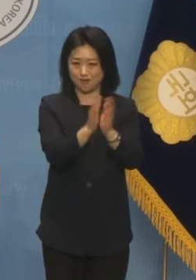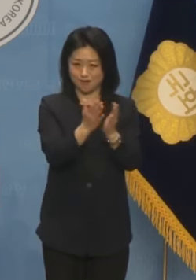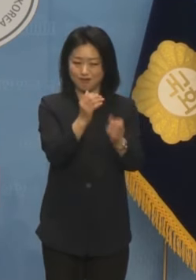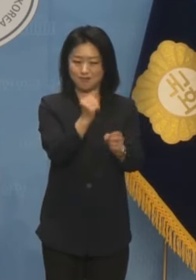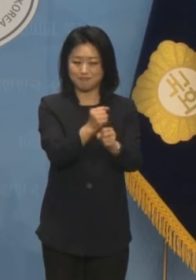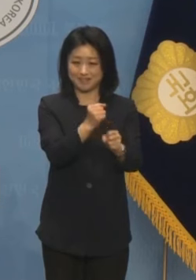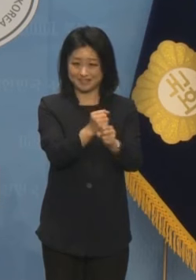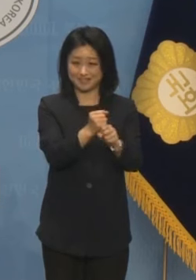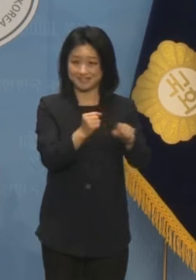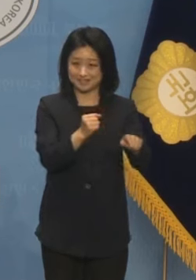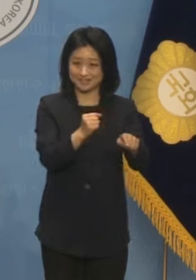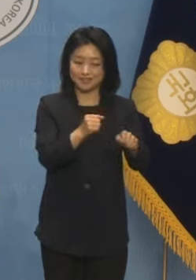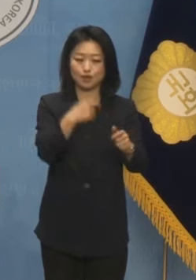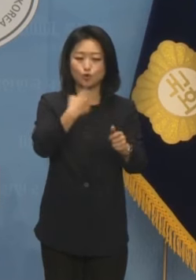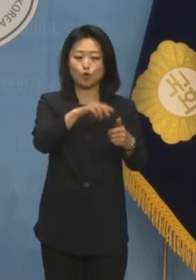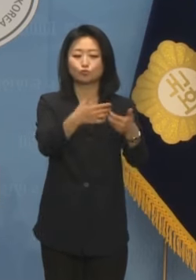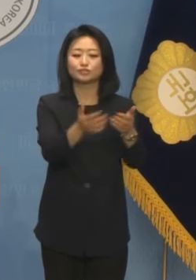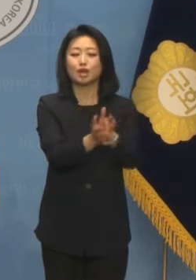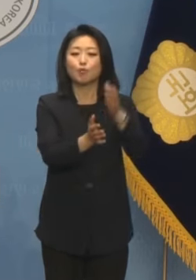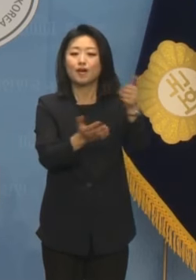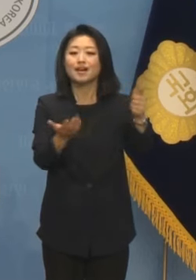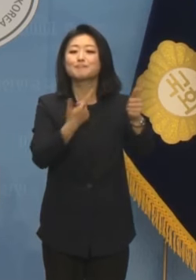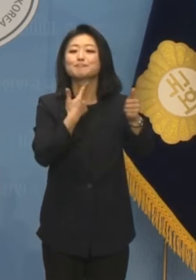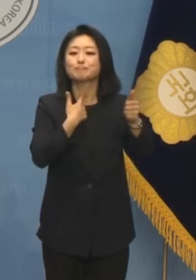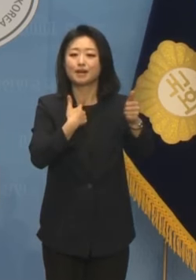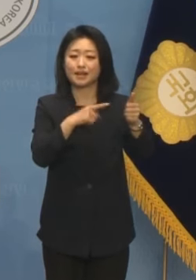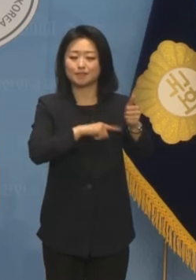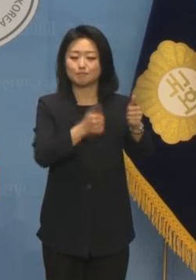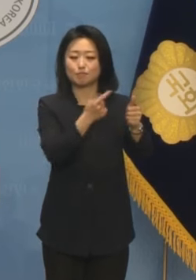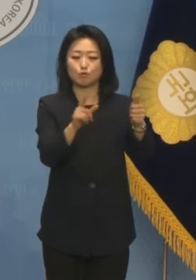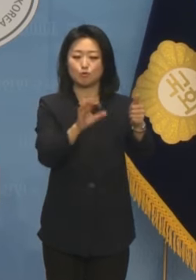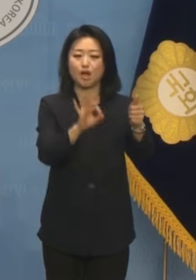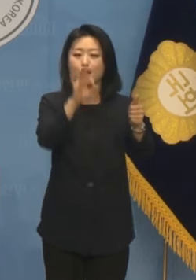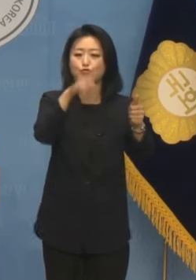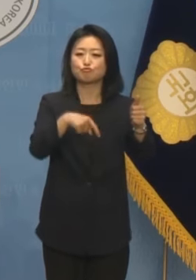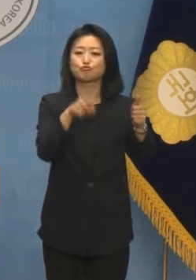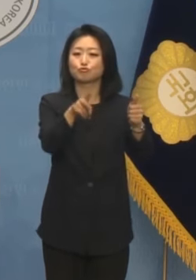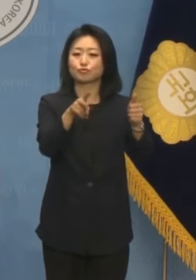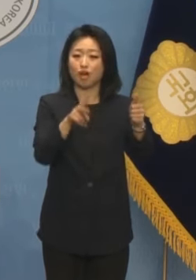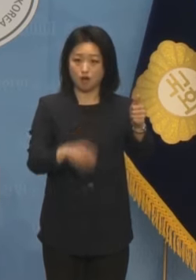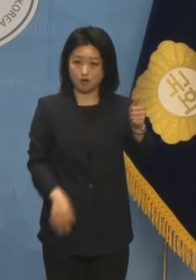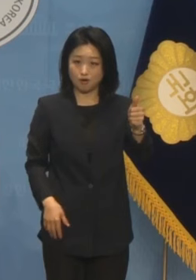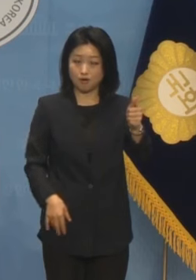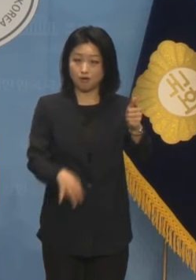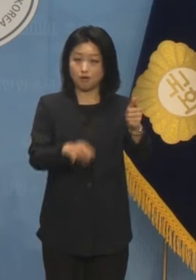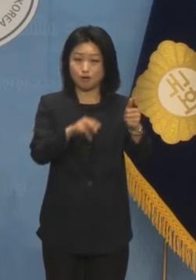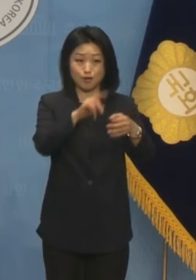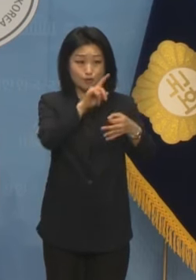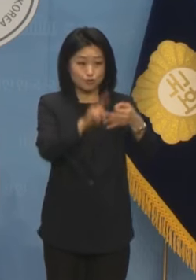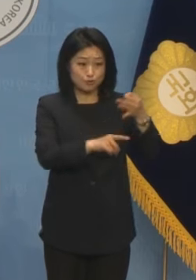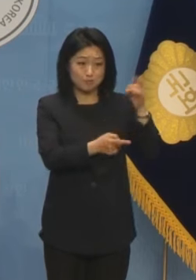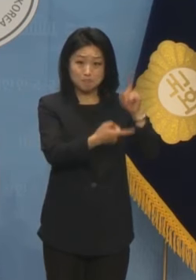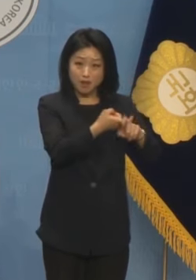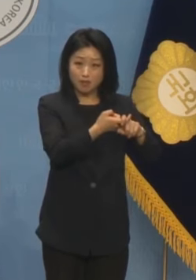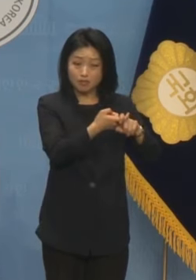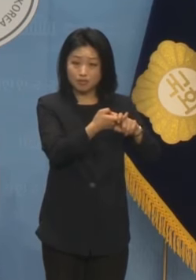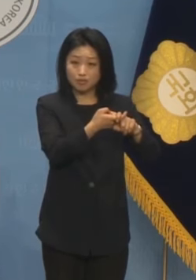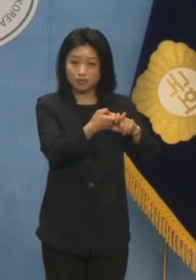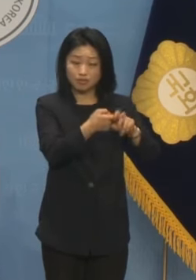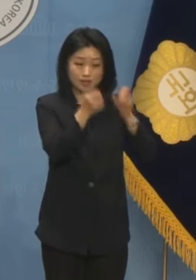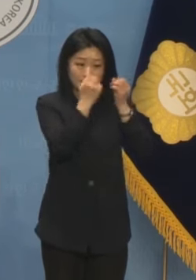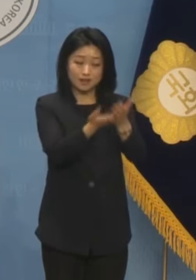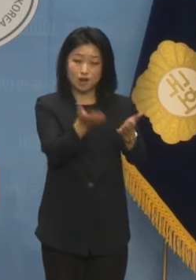황우여 전 교육부 장관입니다. 아니, 친윤을 데려와 무슨 새신이고